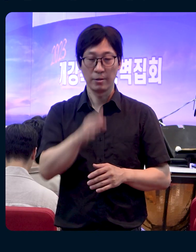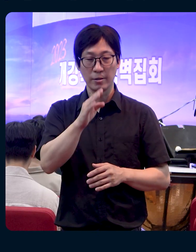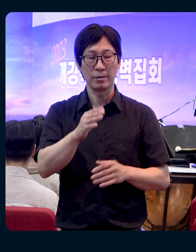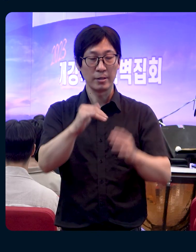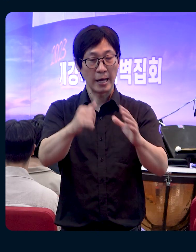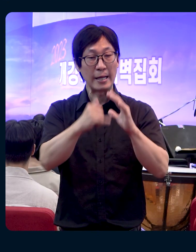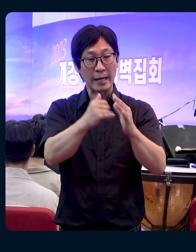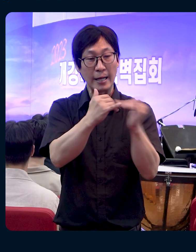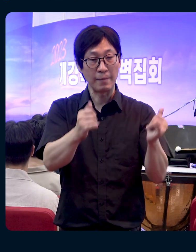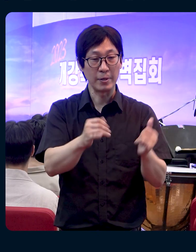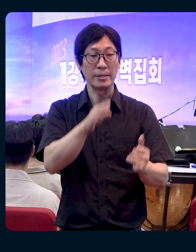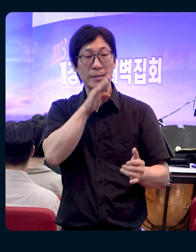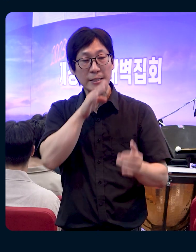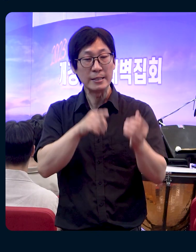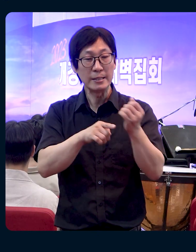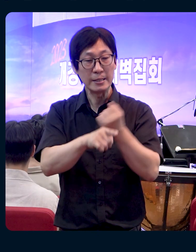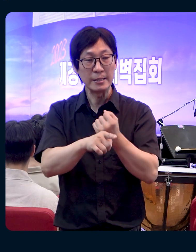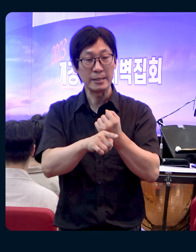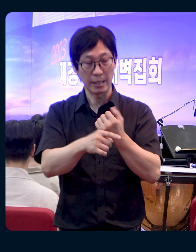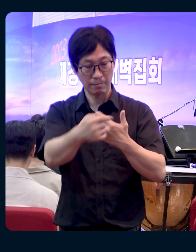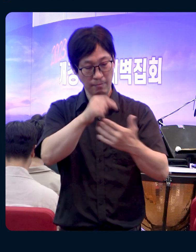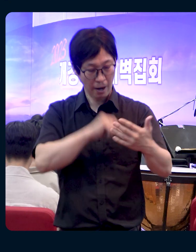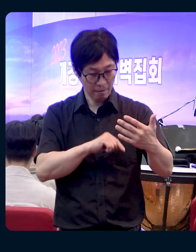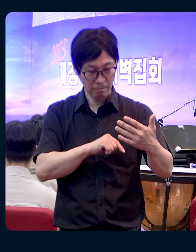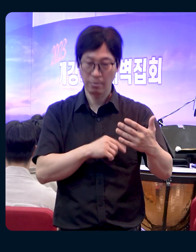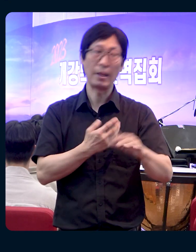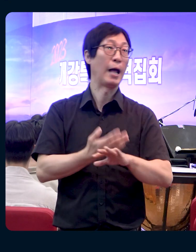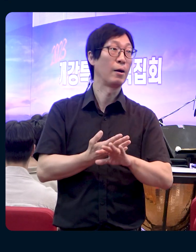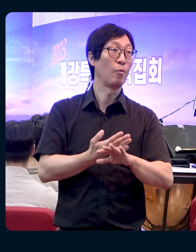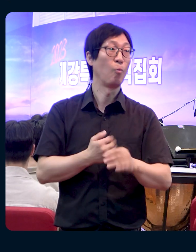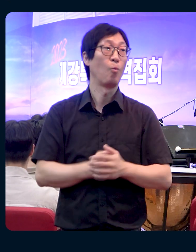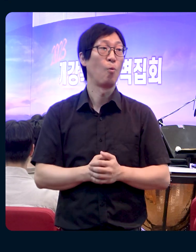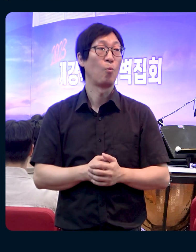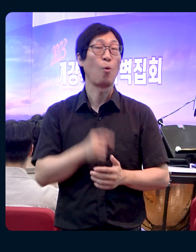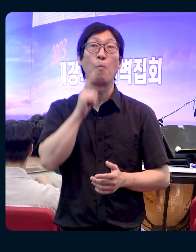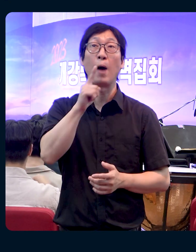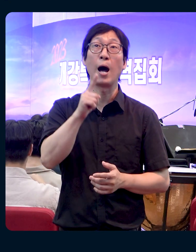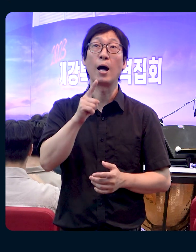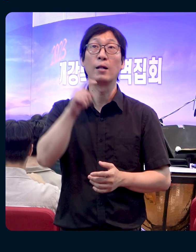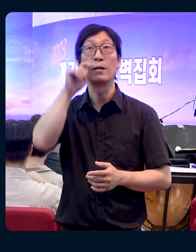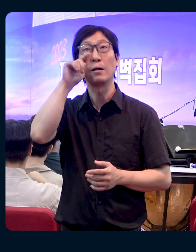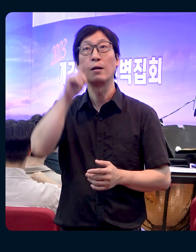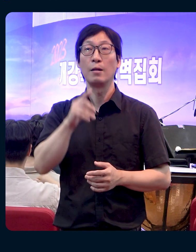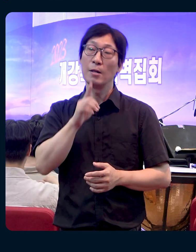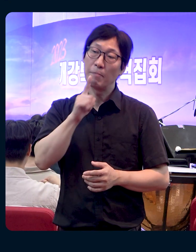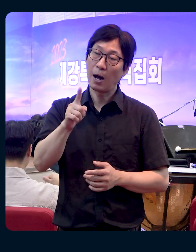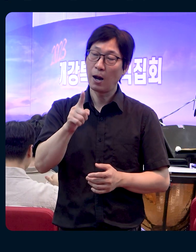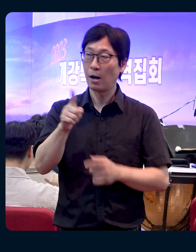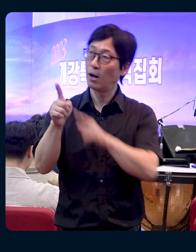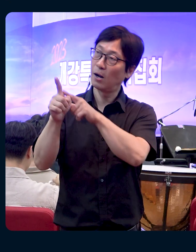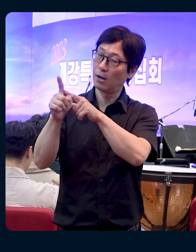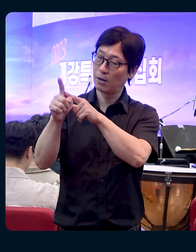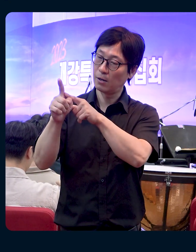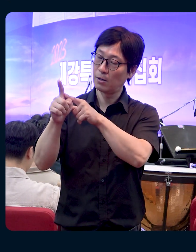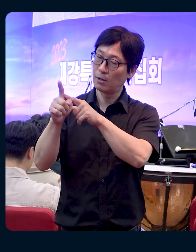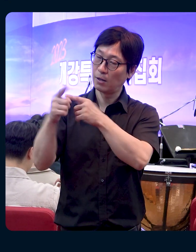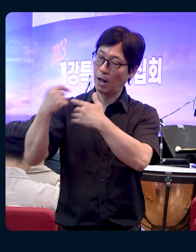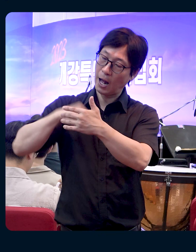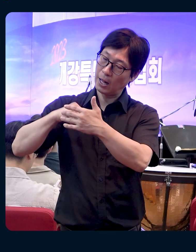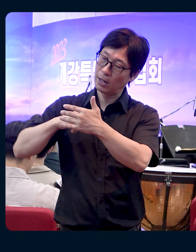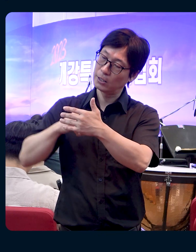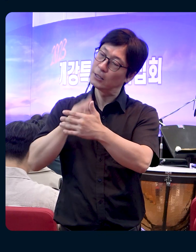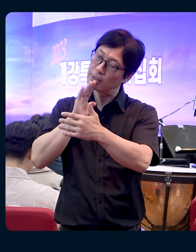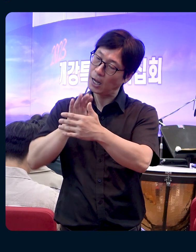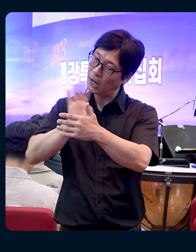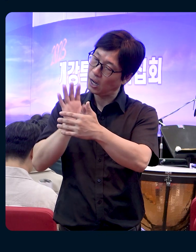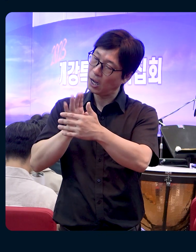딱 떨어지게 생긴 사람도 있어요. 말도 그냥 그렇게. 어떤 사람은 그냥 말하는 자체가 진짜인지 가짜인지 알 수 없게